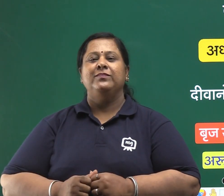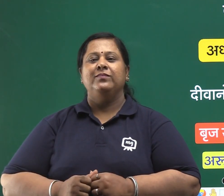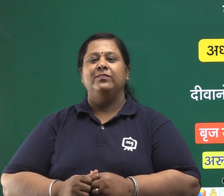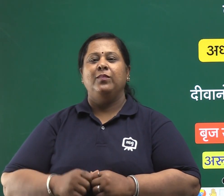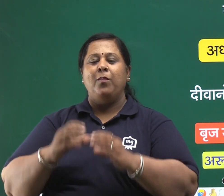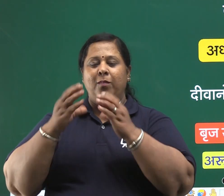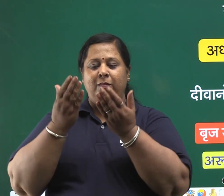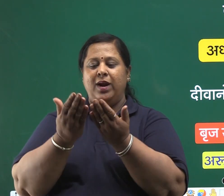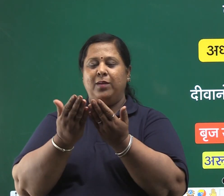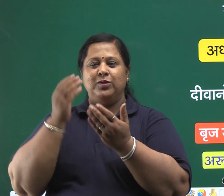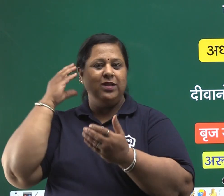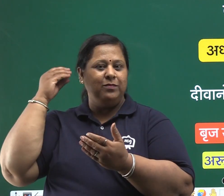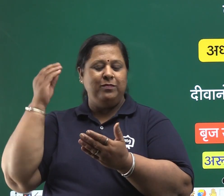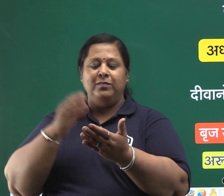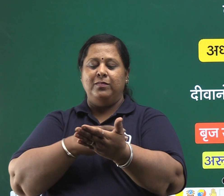पाठ्य पुस्तक बसंत